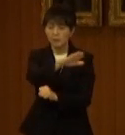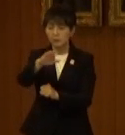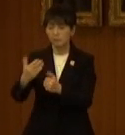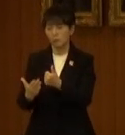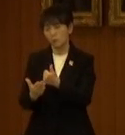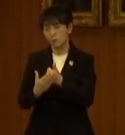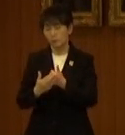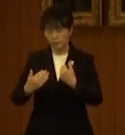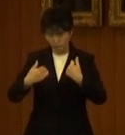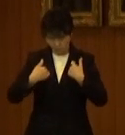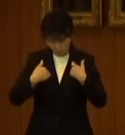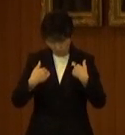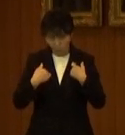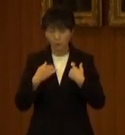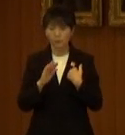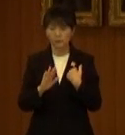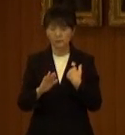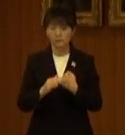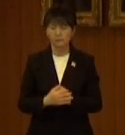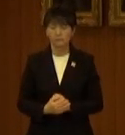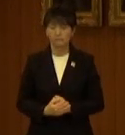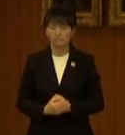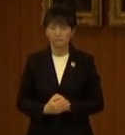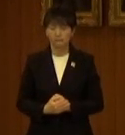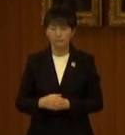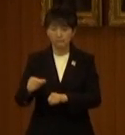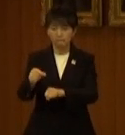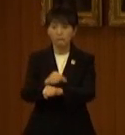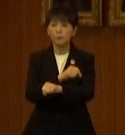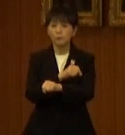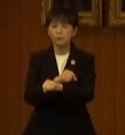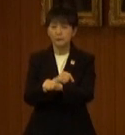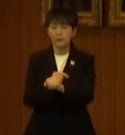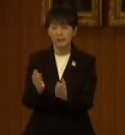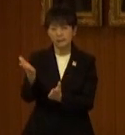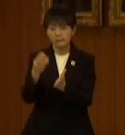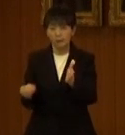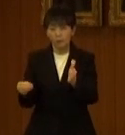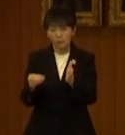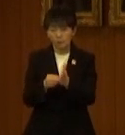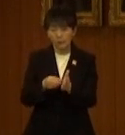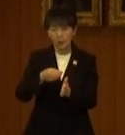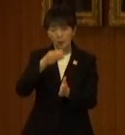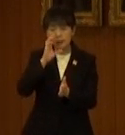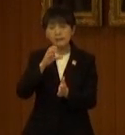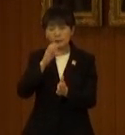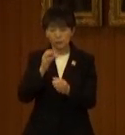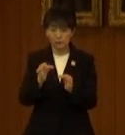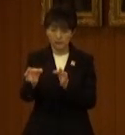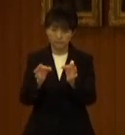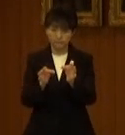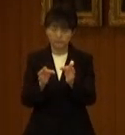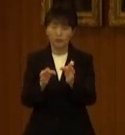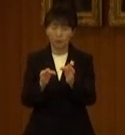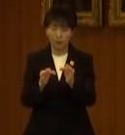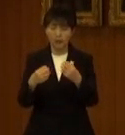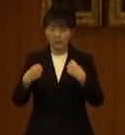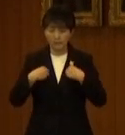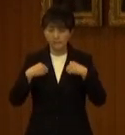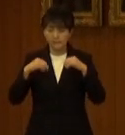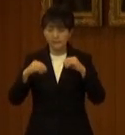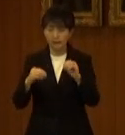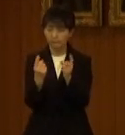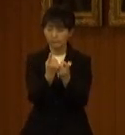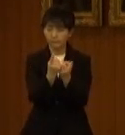くしてはなし得ないわけであります。特に接待を伴う飲食店におきましては、感染対策